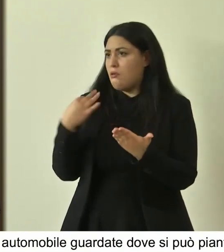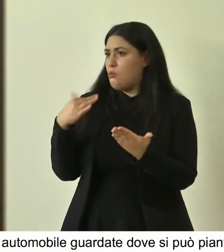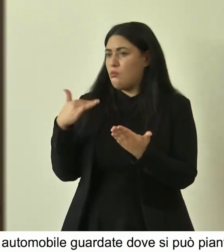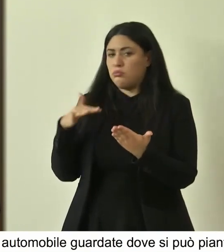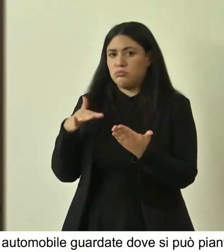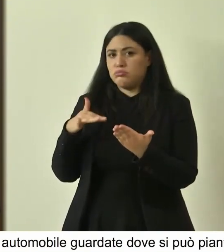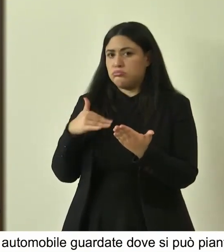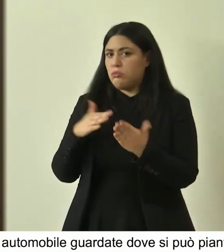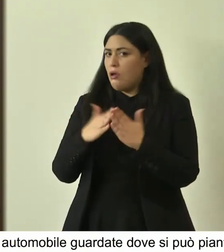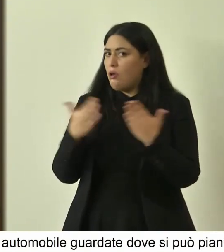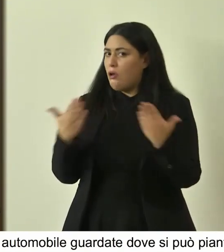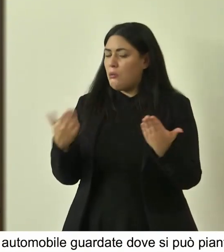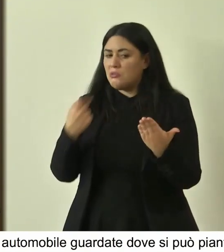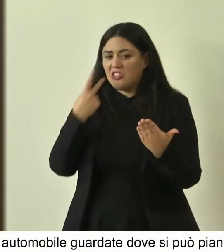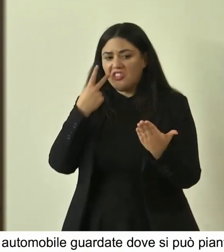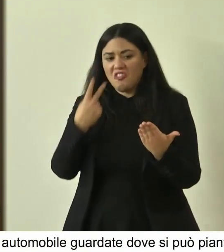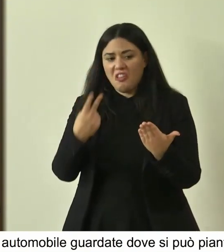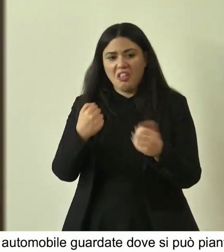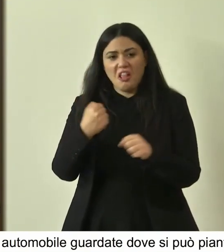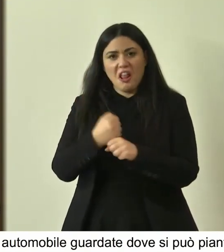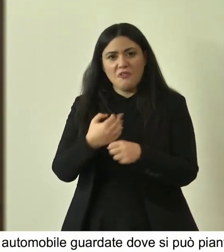fatto, molto ben costruito,